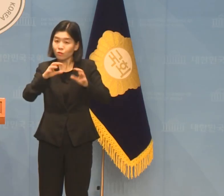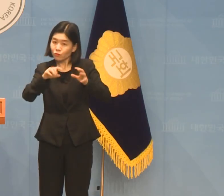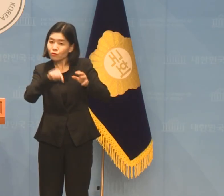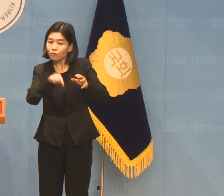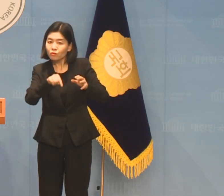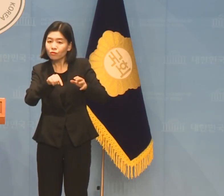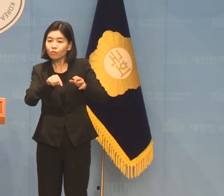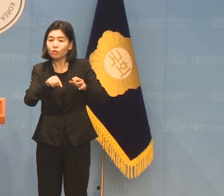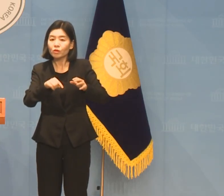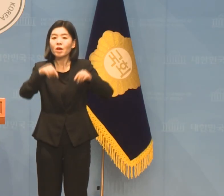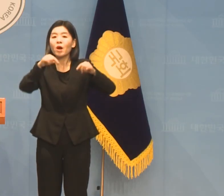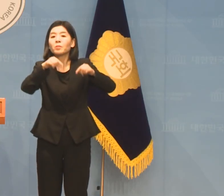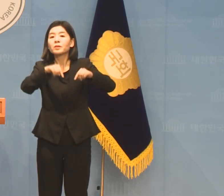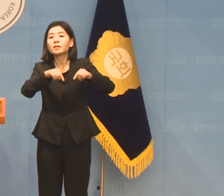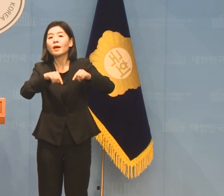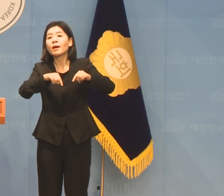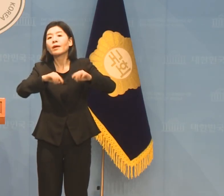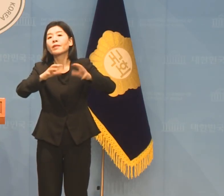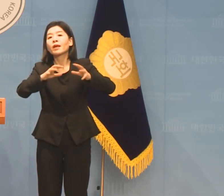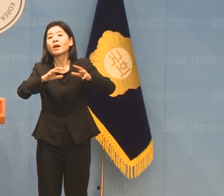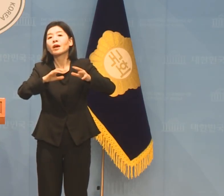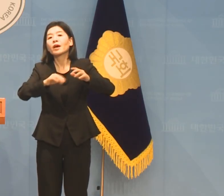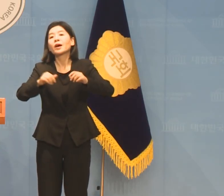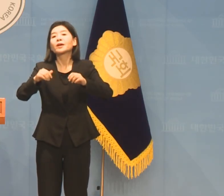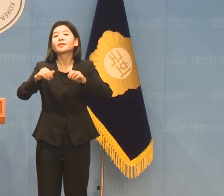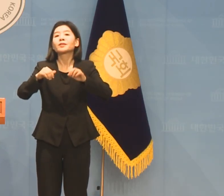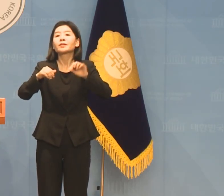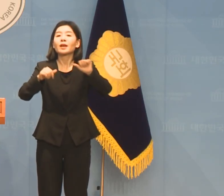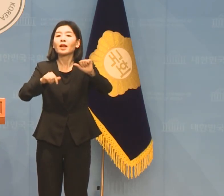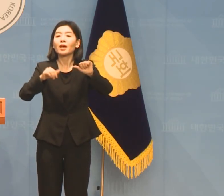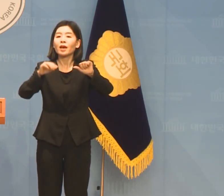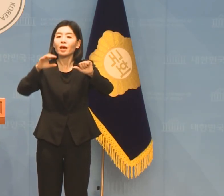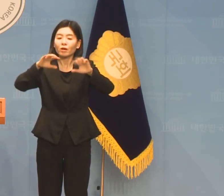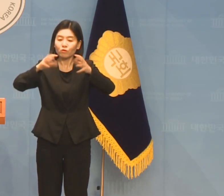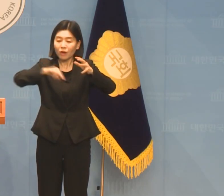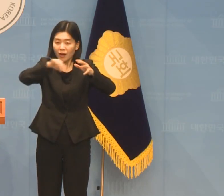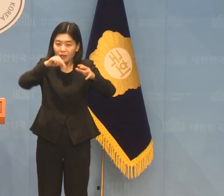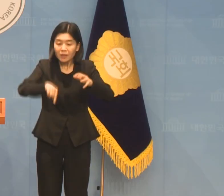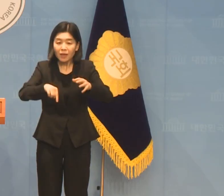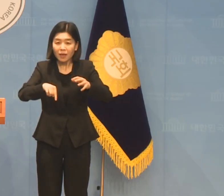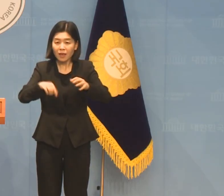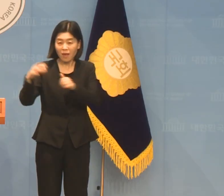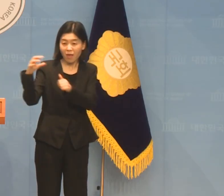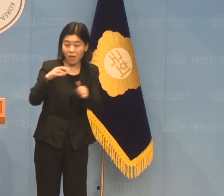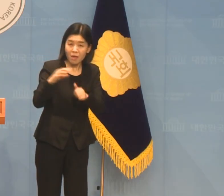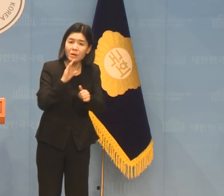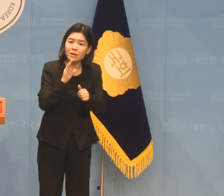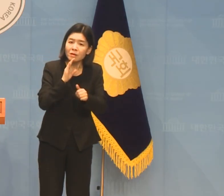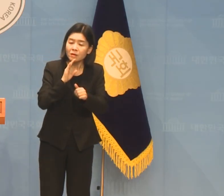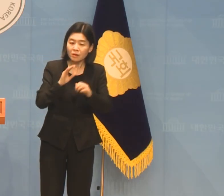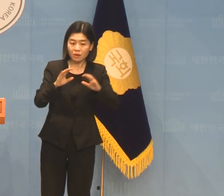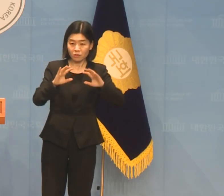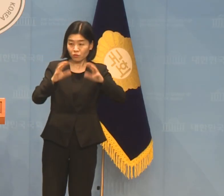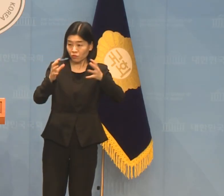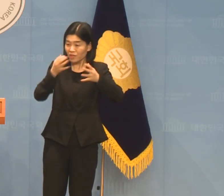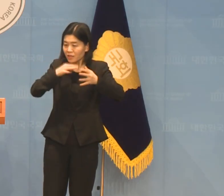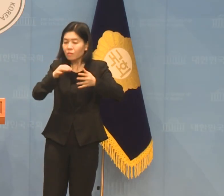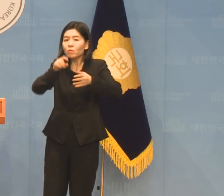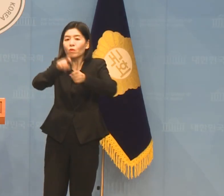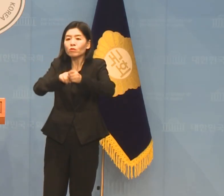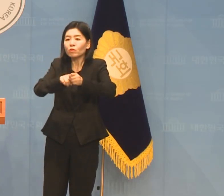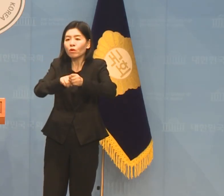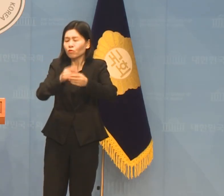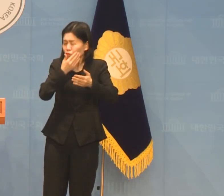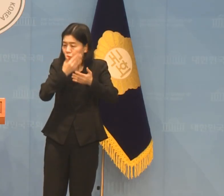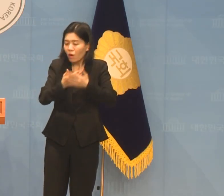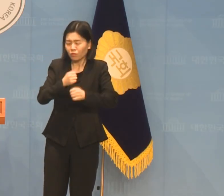지정해 그 압력을 더하고 있지만 국익을 지켜야 할 내각은 신중하기는커녕 도리어 협상을